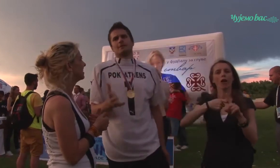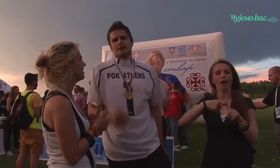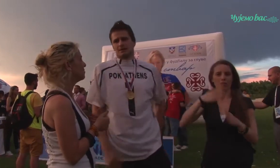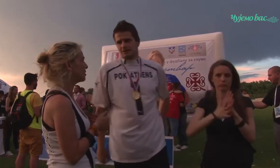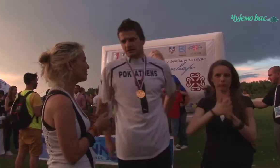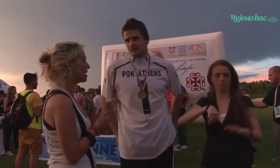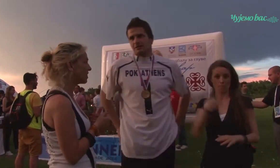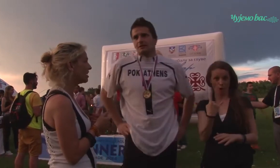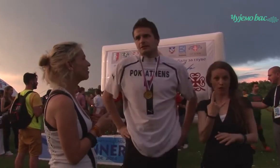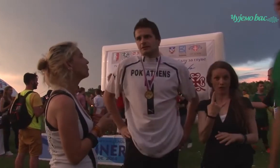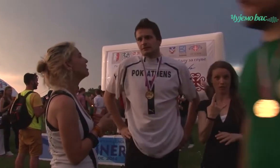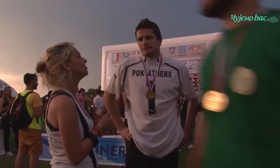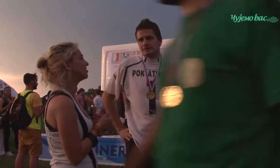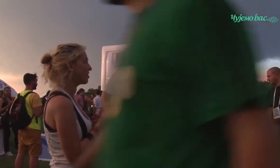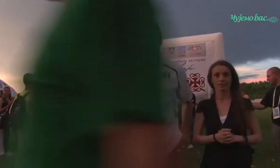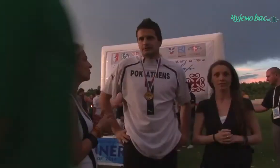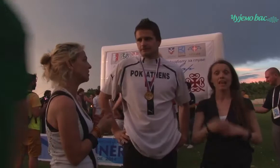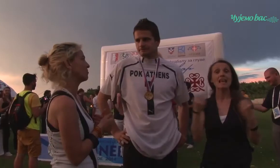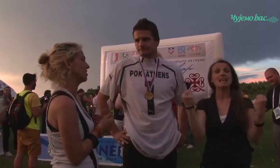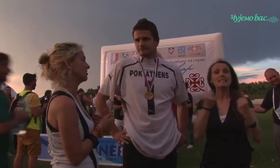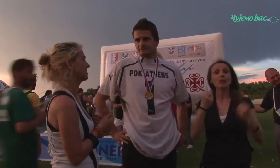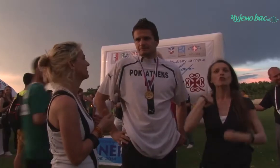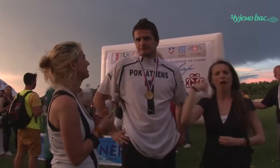Because I think we deserve to be the